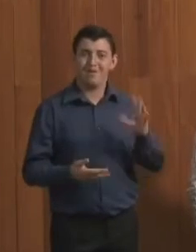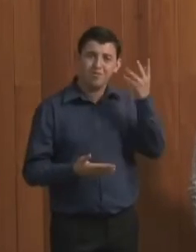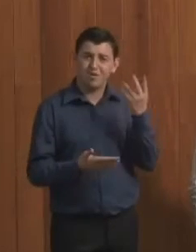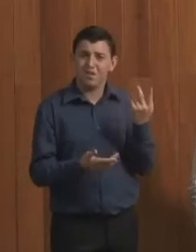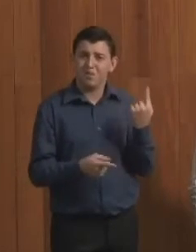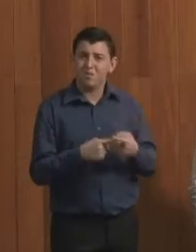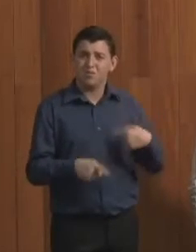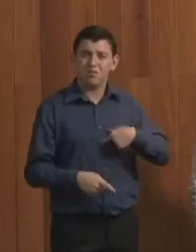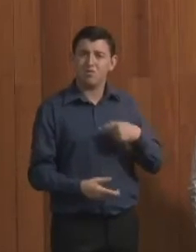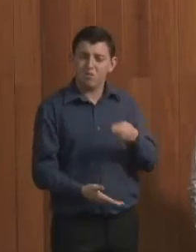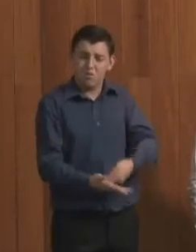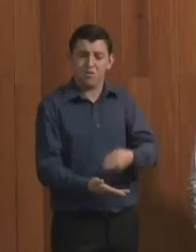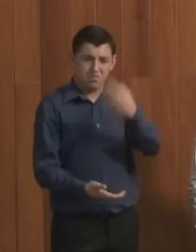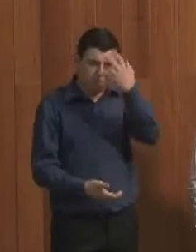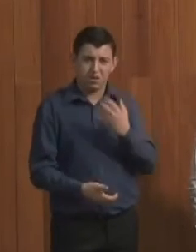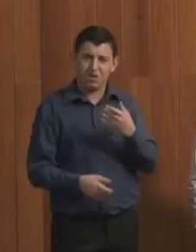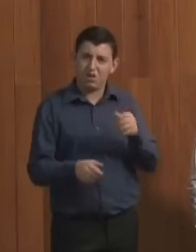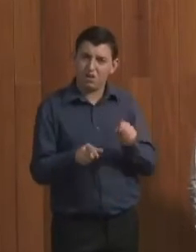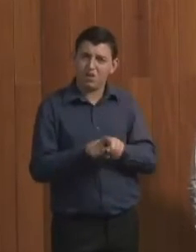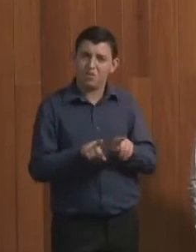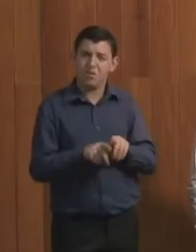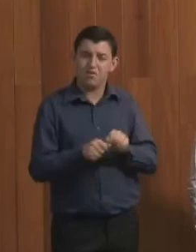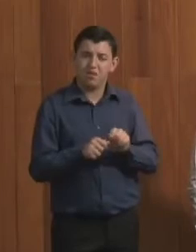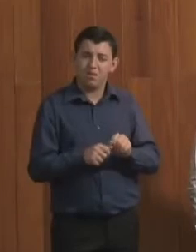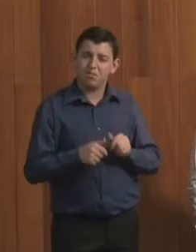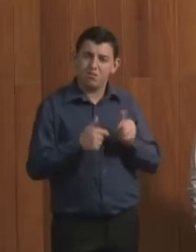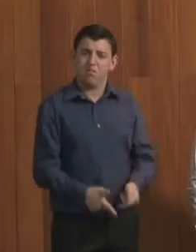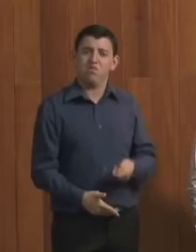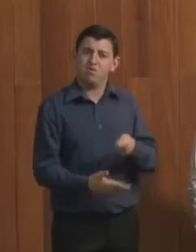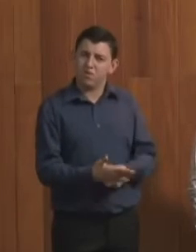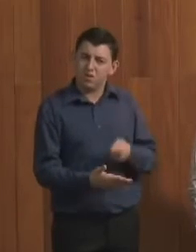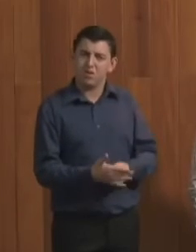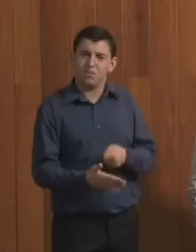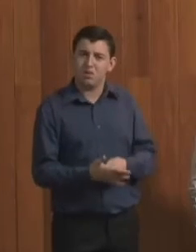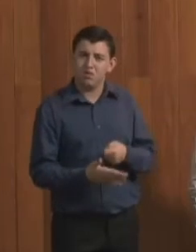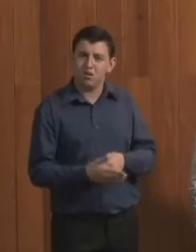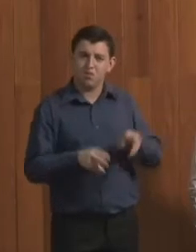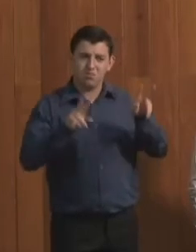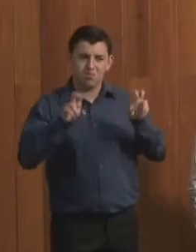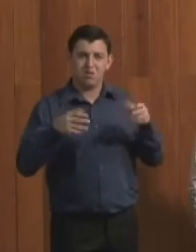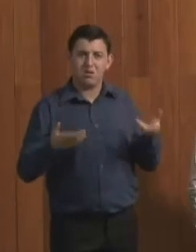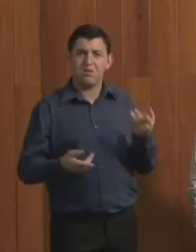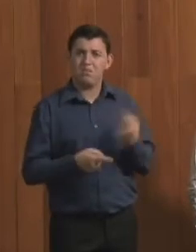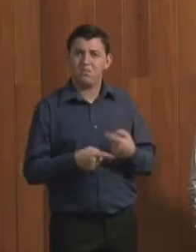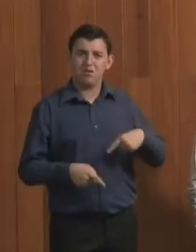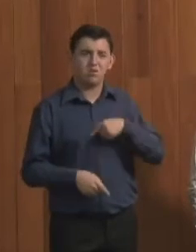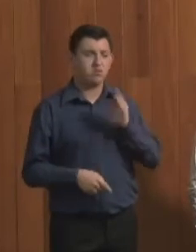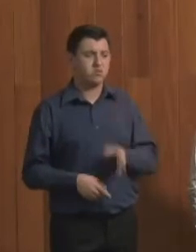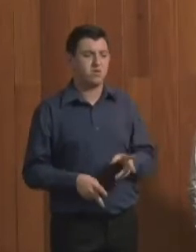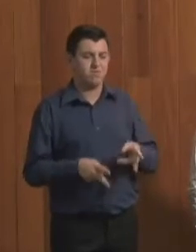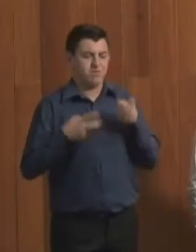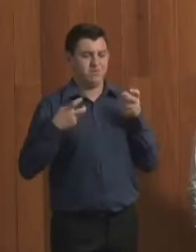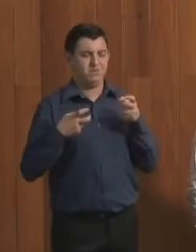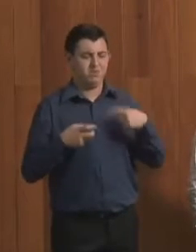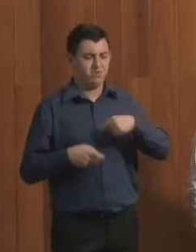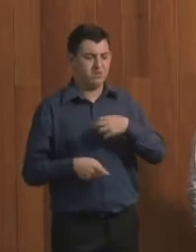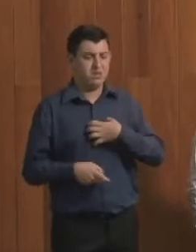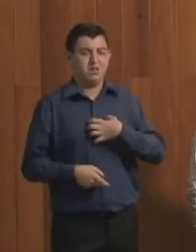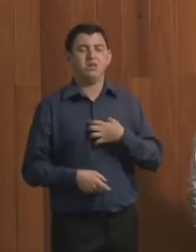séria, fazer uns enfrentamentos em relação a esse tema, porque a gente vê a